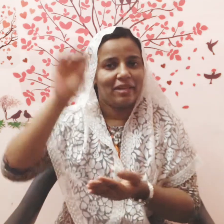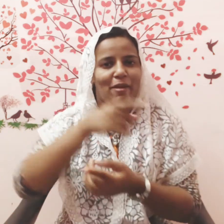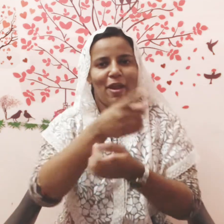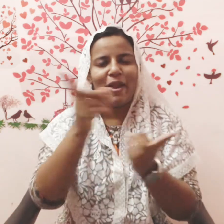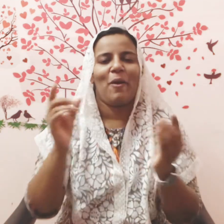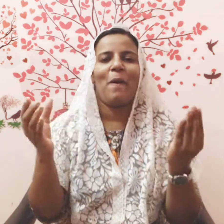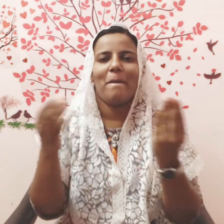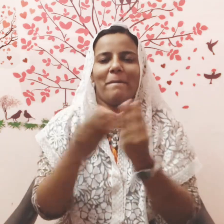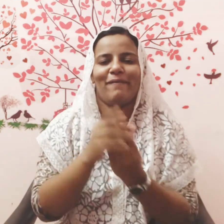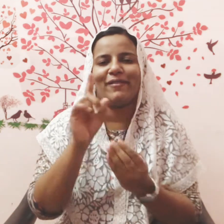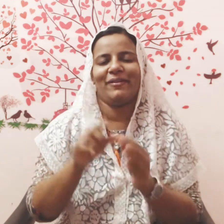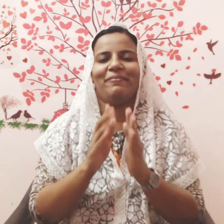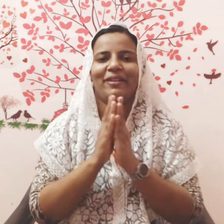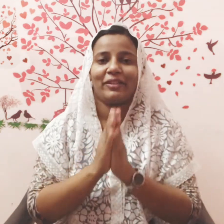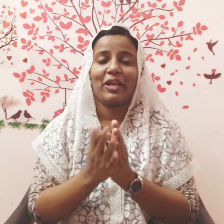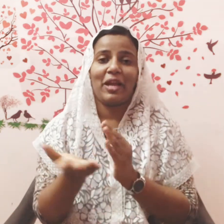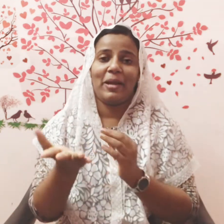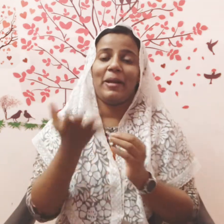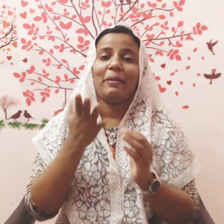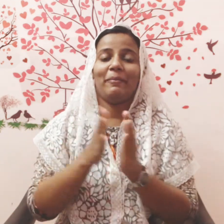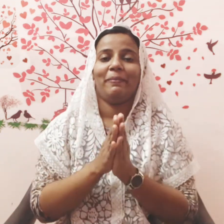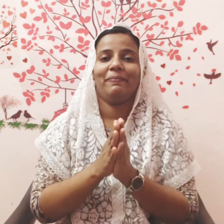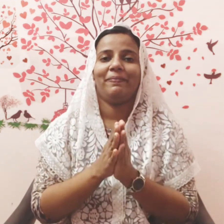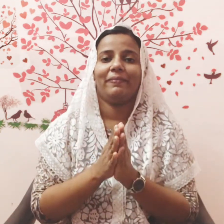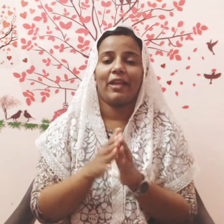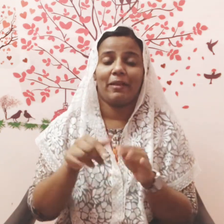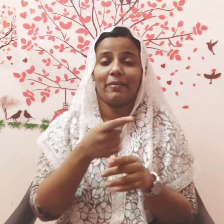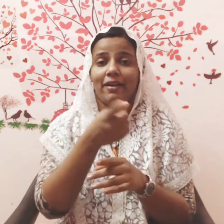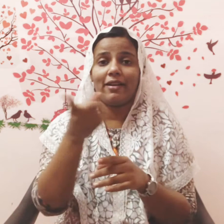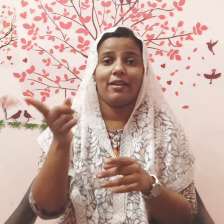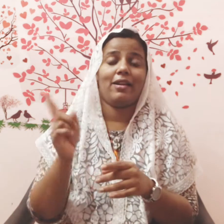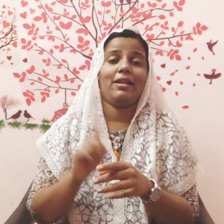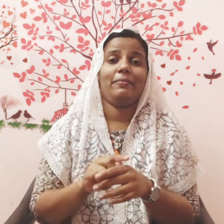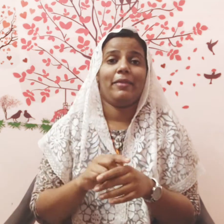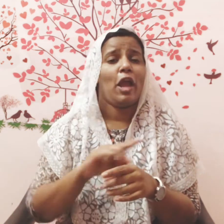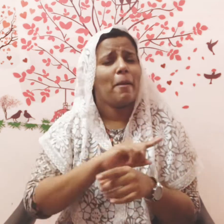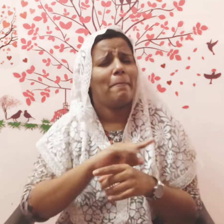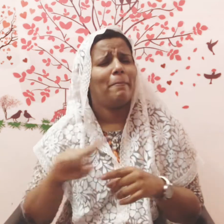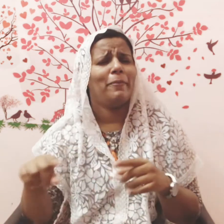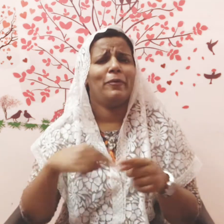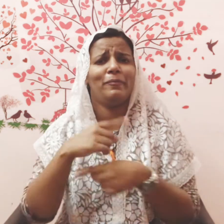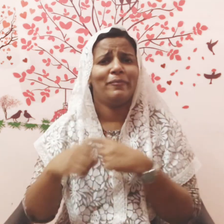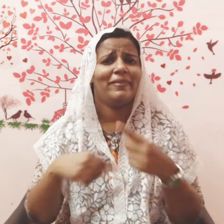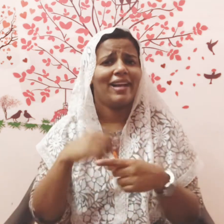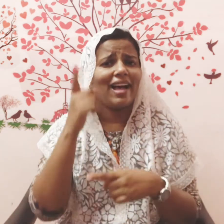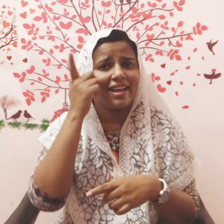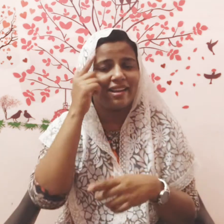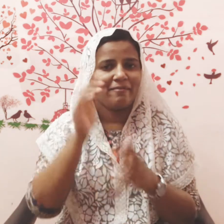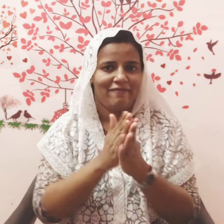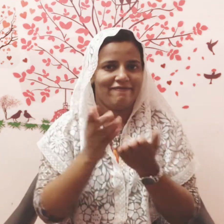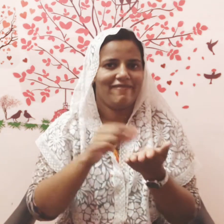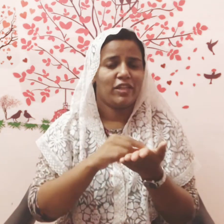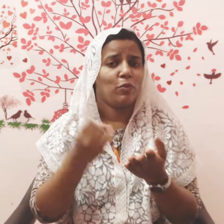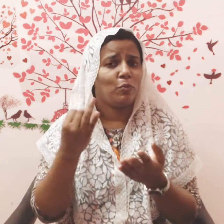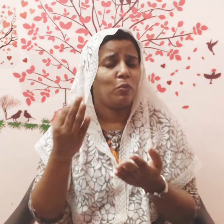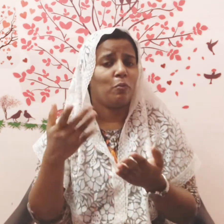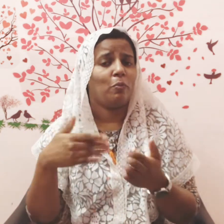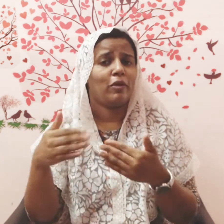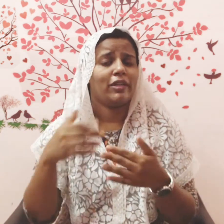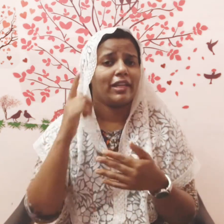കൃപ നിങ്ങളുടെ കൂടെ ഇരിക്കട്ടെ എന്ന് പ്രാർത്ഥിക്കുന്നു. അവൻ വേഗത്തിൽ ഇന്ന് നമുക്ക് എല്ലാവർക്കും എപ്പോഴും കേൾക്കുന്ന, എപ്പോഴും സുപരിചിതമായ, പല പ്രാവശ്യം